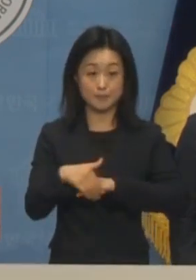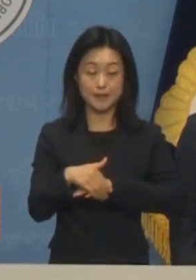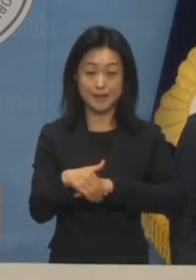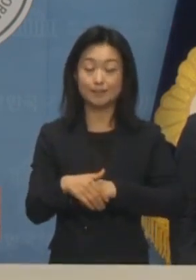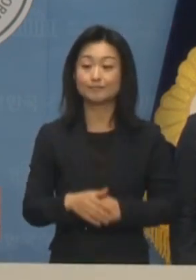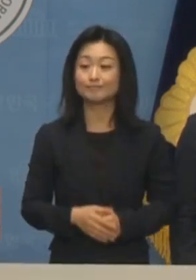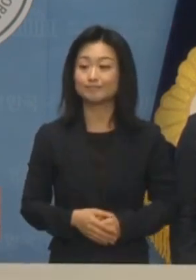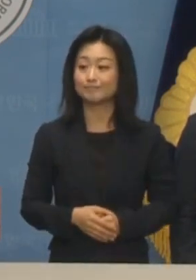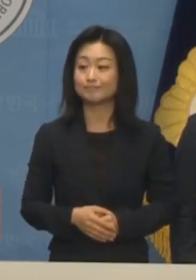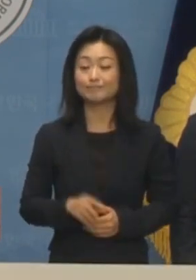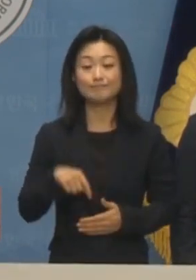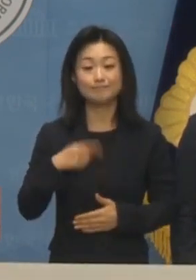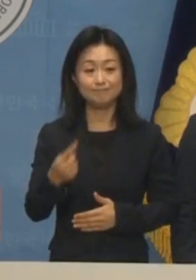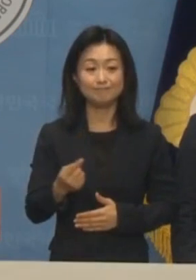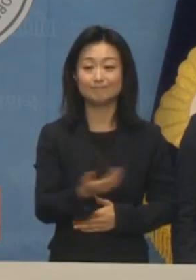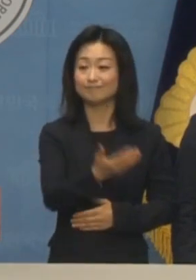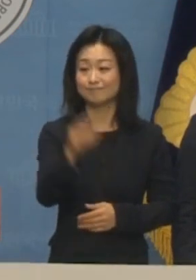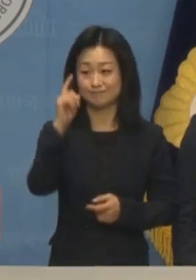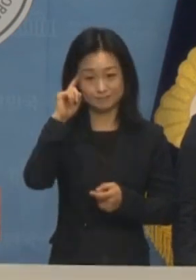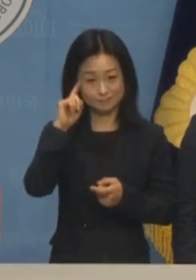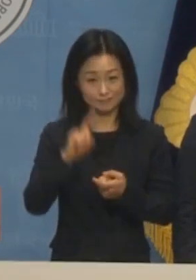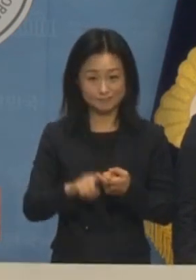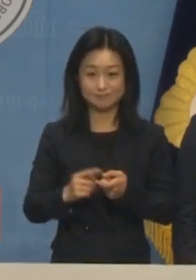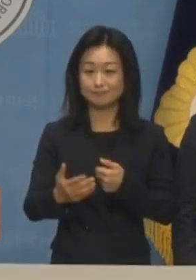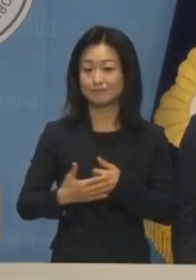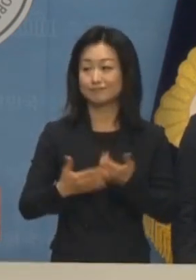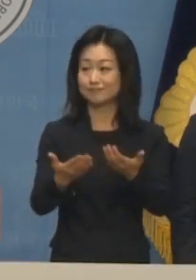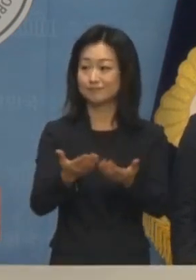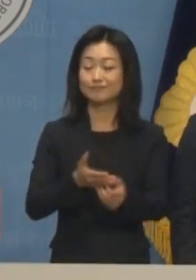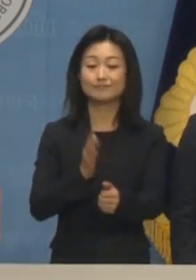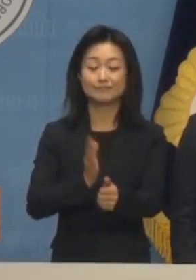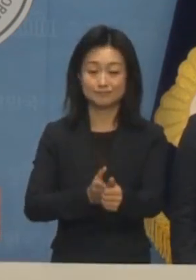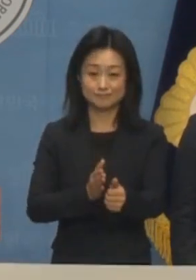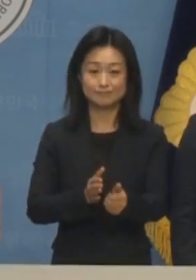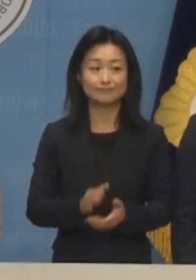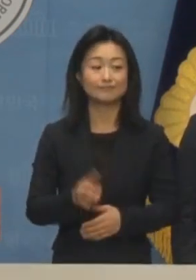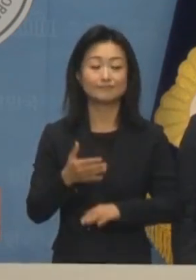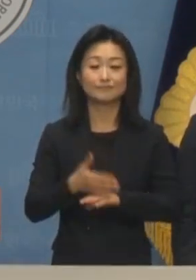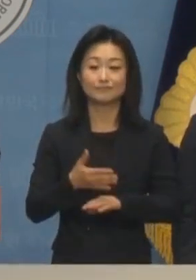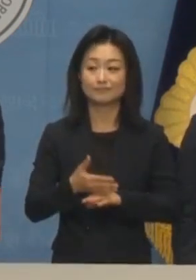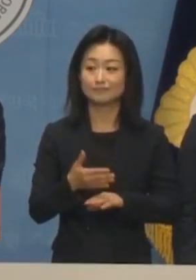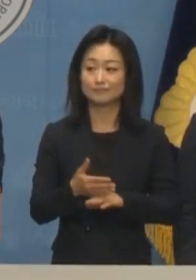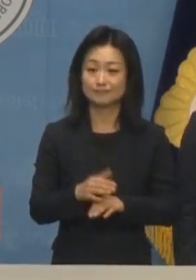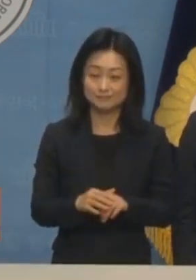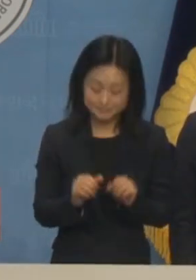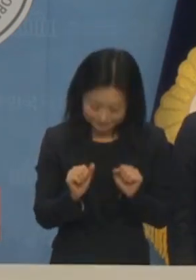예정입니다. 이후에도 많은 관심과 지지를 부탁드리겠습니다. 감사합니다.